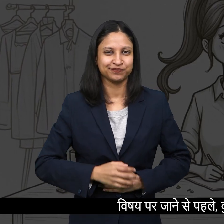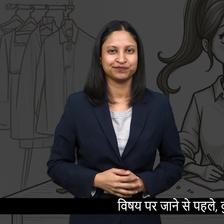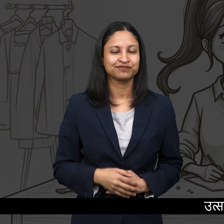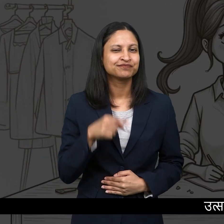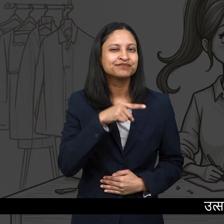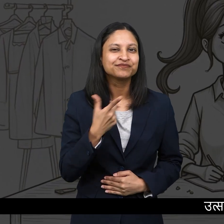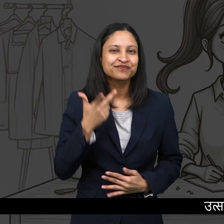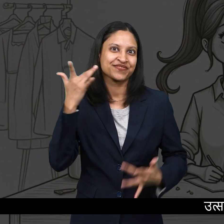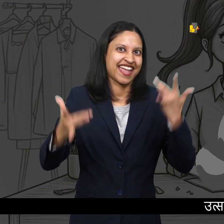उत्साहित,